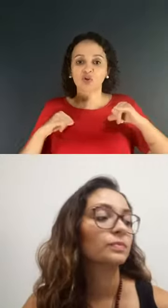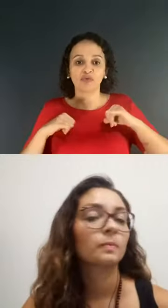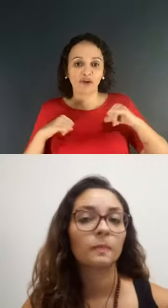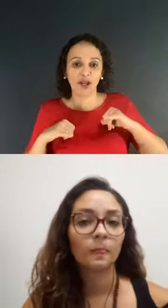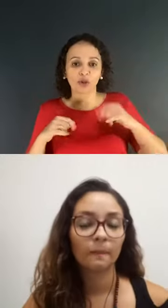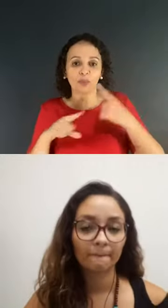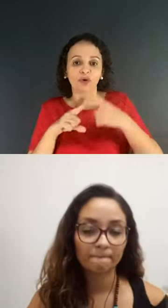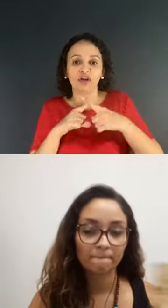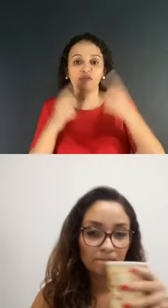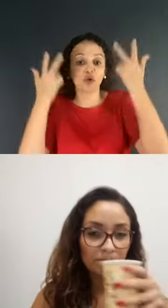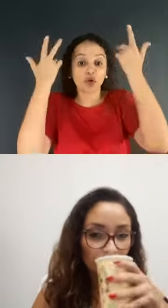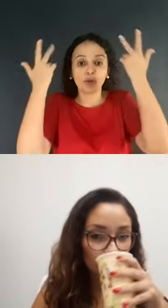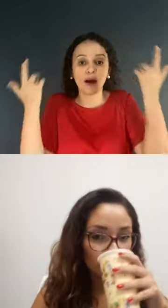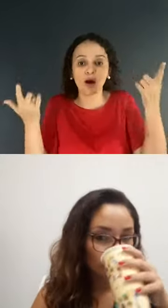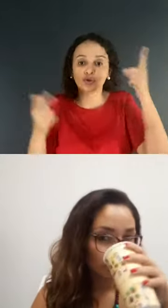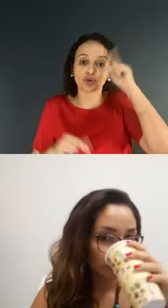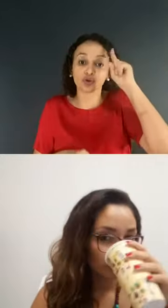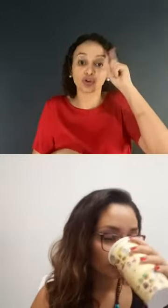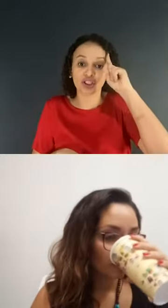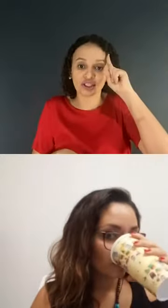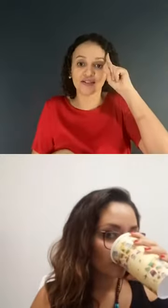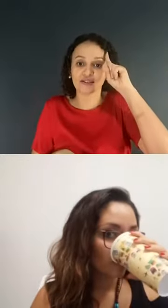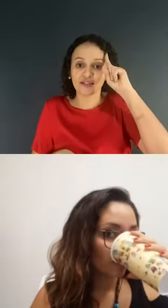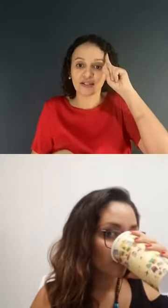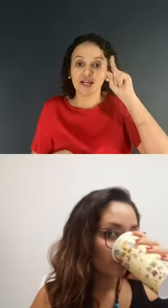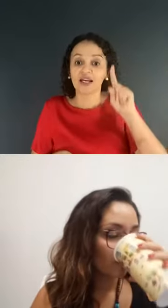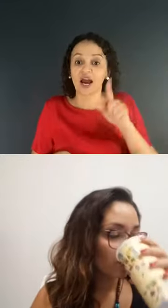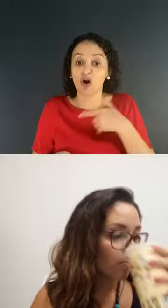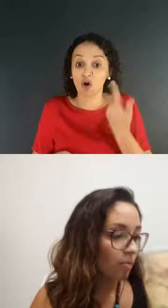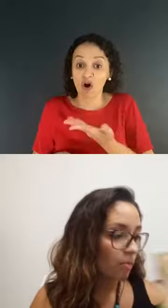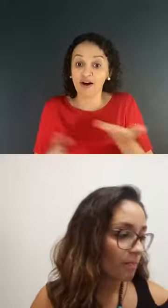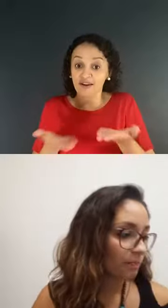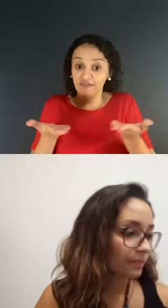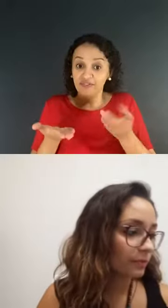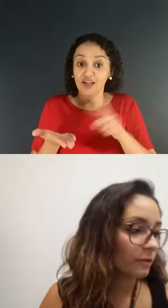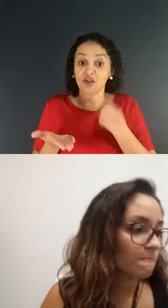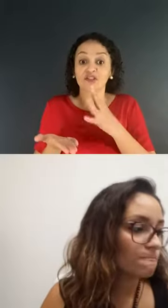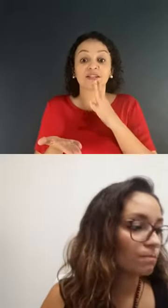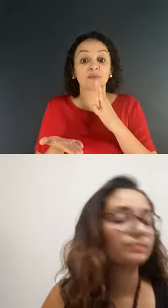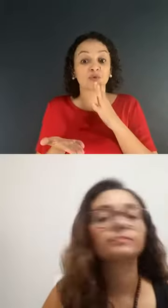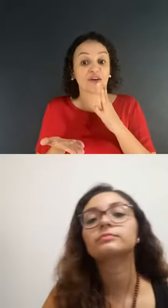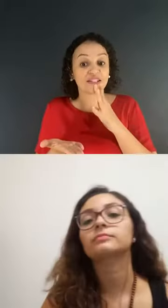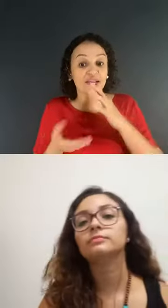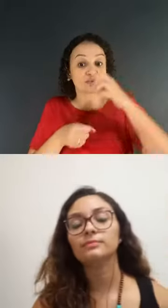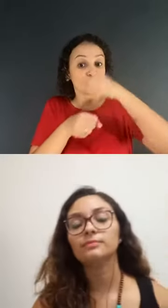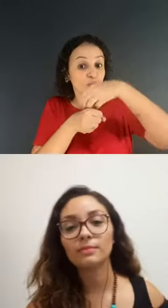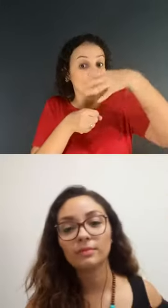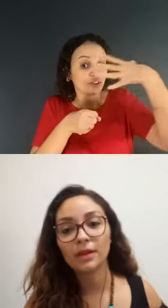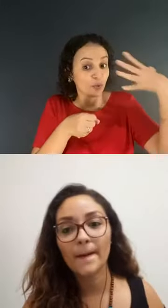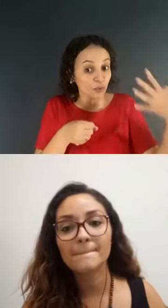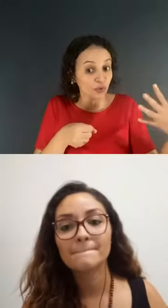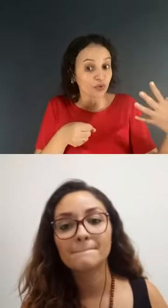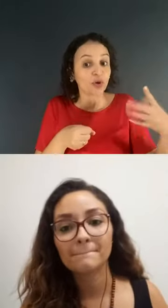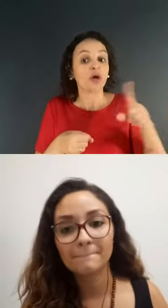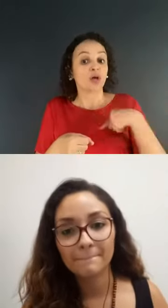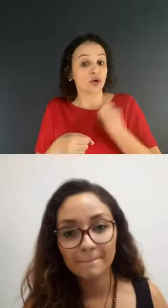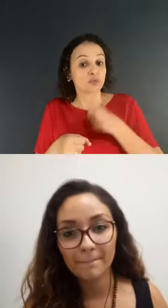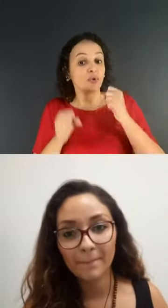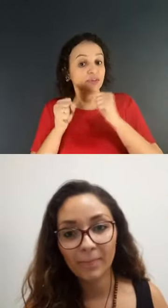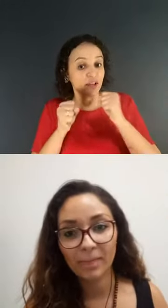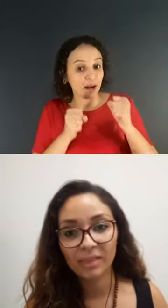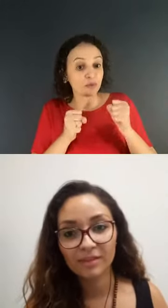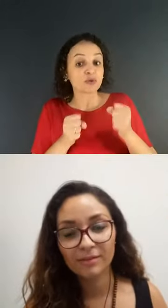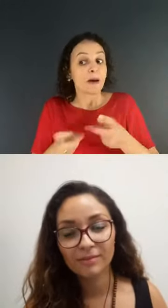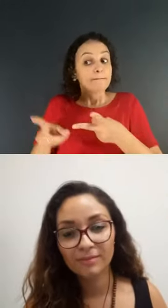está sofrendo, porque ficou normal de todo dia. Agora que nós estamos conhecendo sobre o conteúdo,